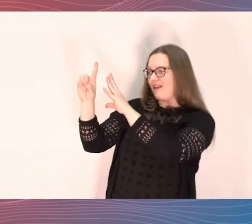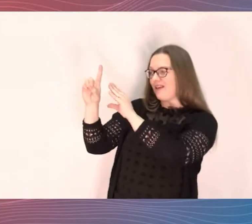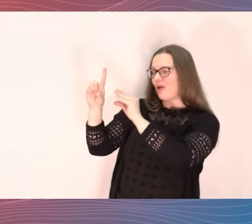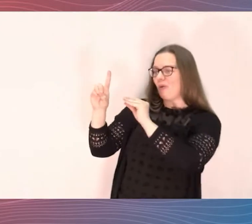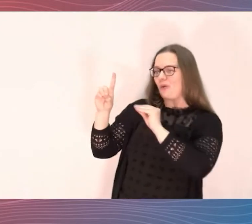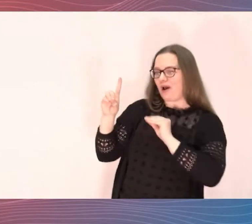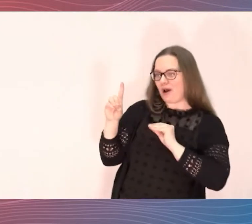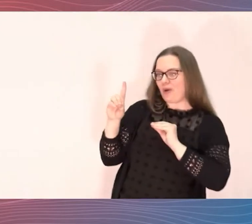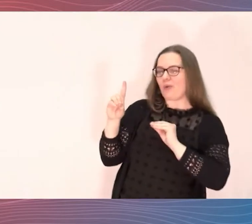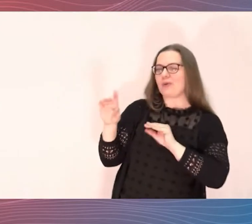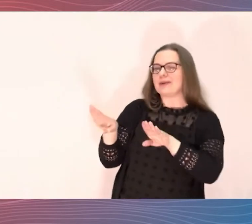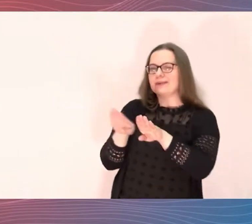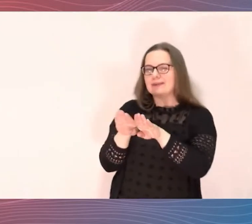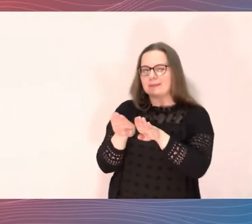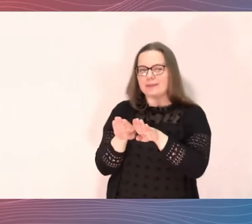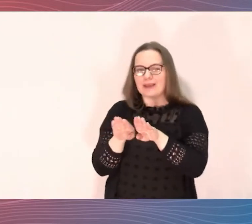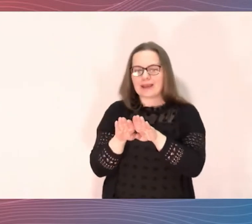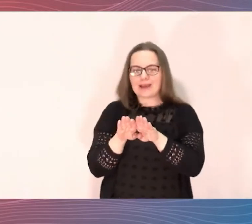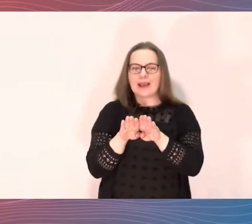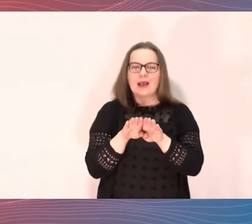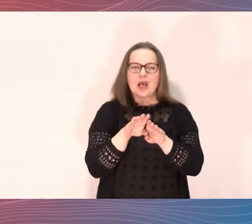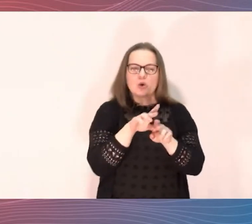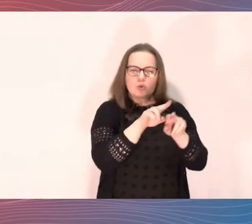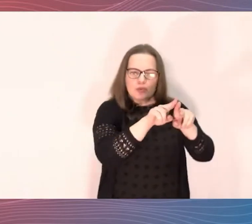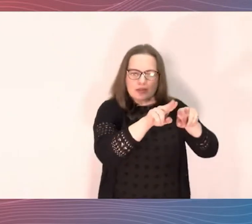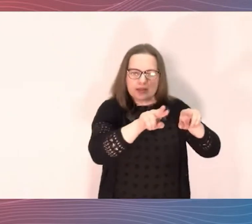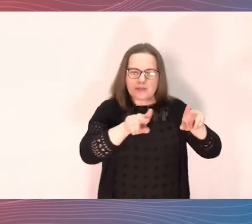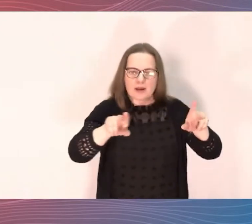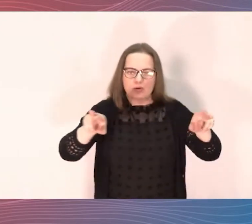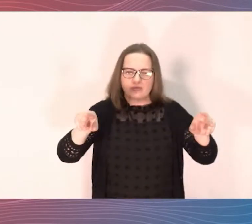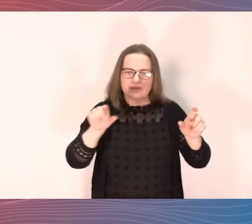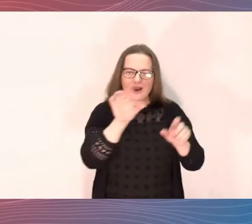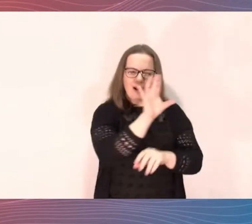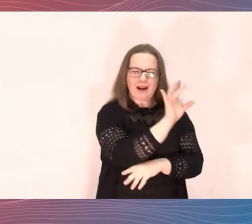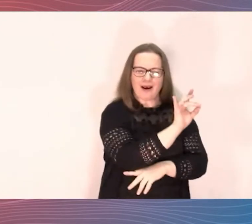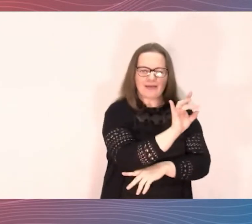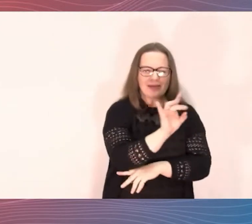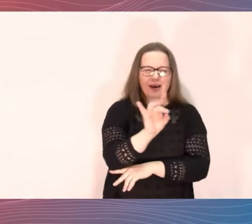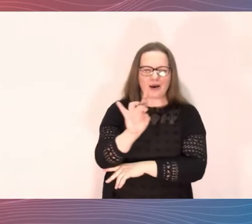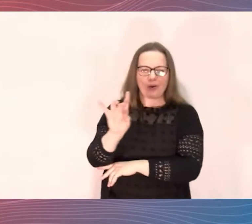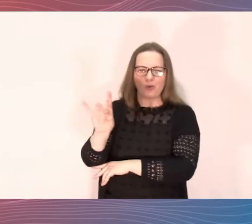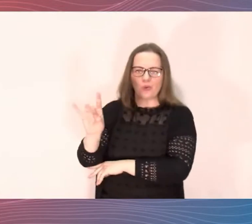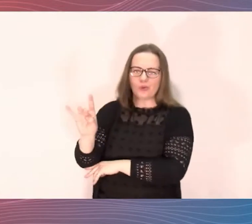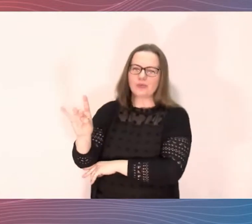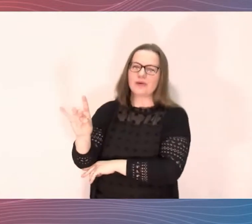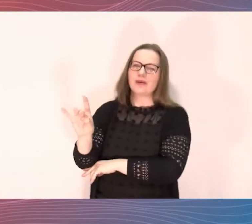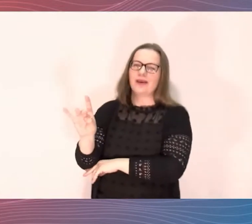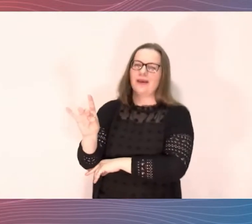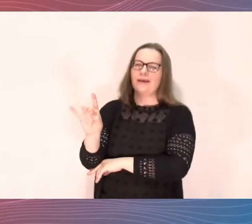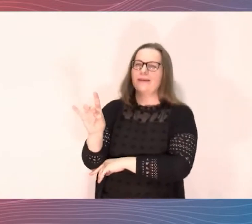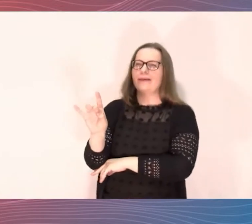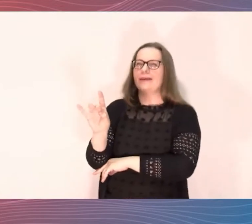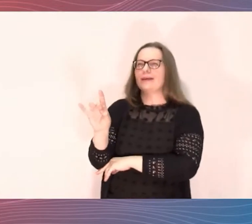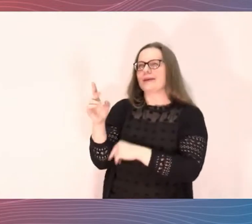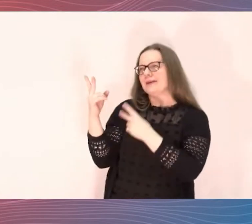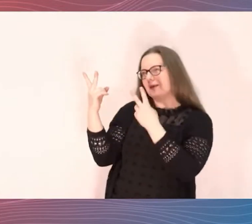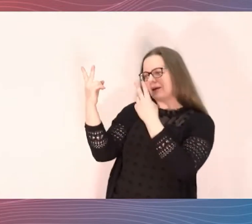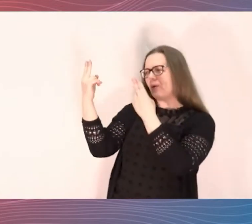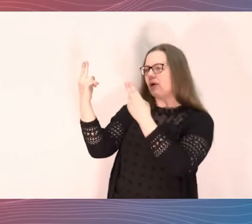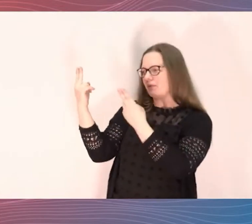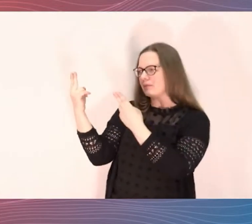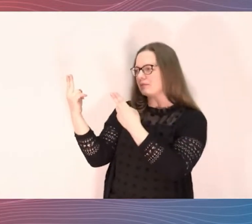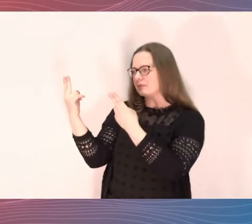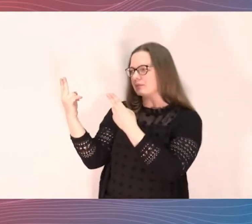muitos irmãos. Nós somos a esperança do chamamento. Quando Deus nos chamou, Ele tinha uma grande